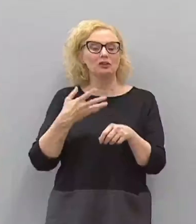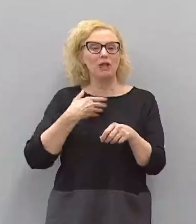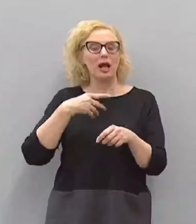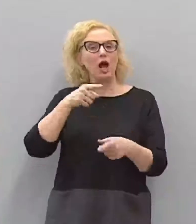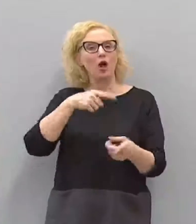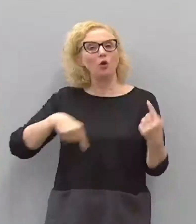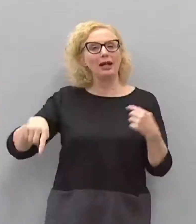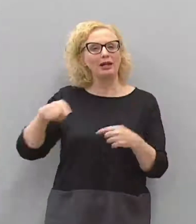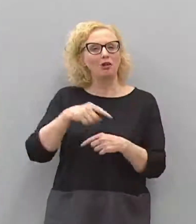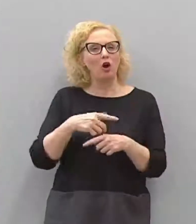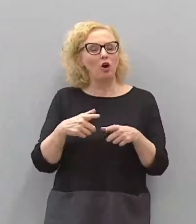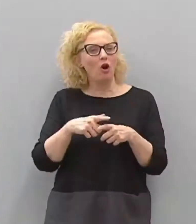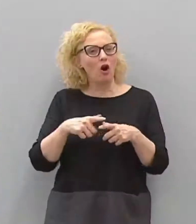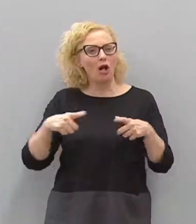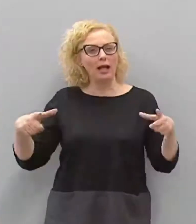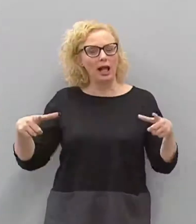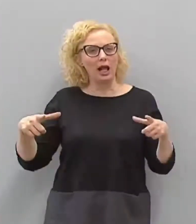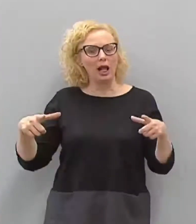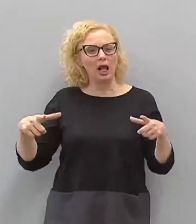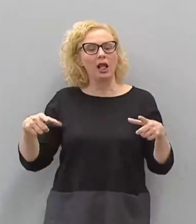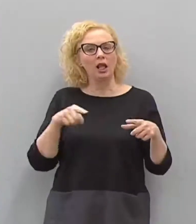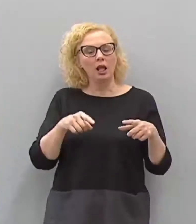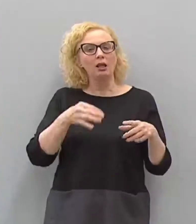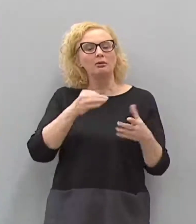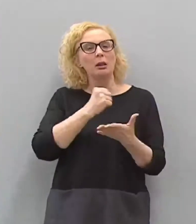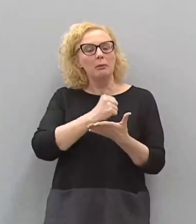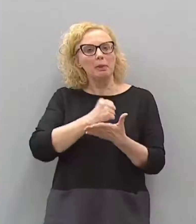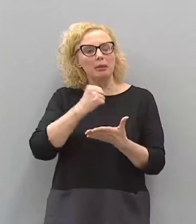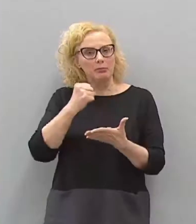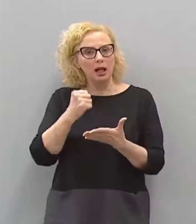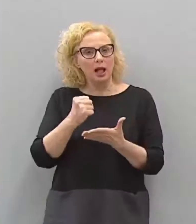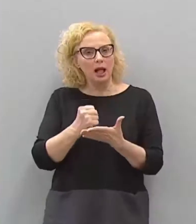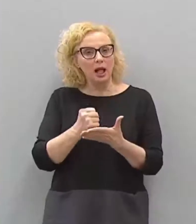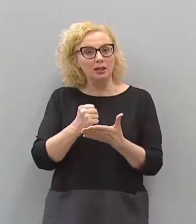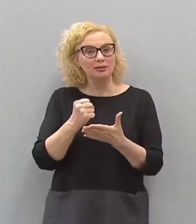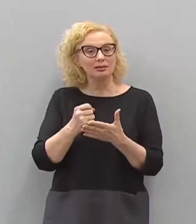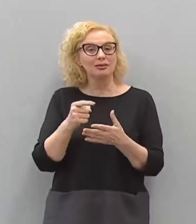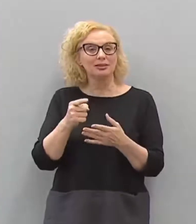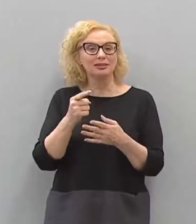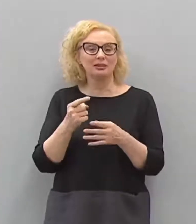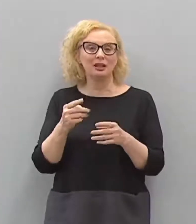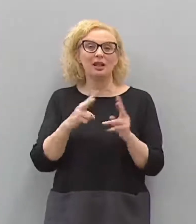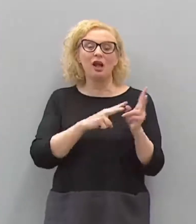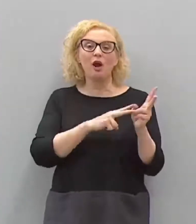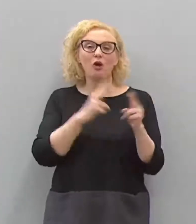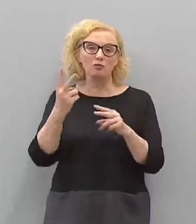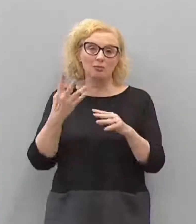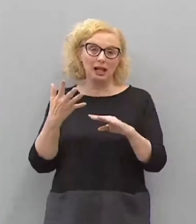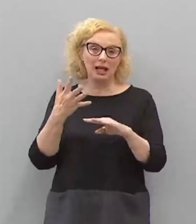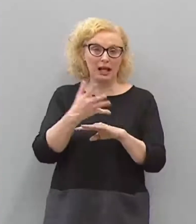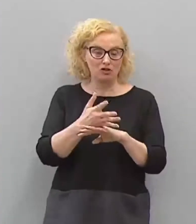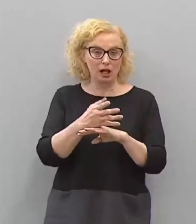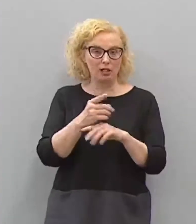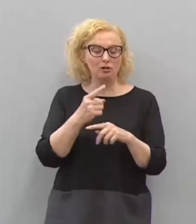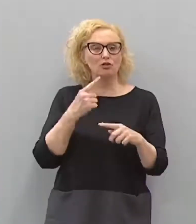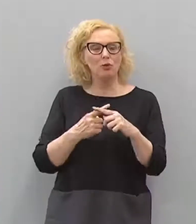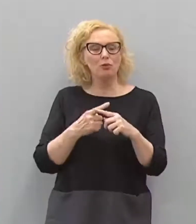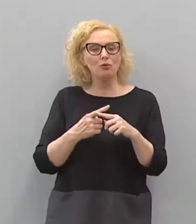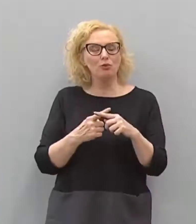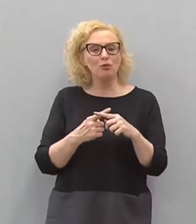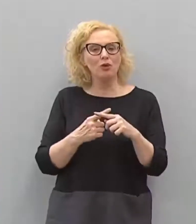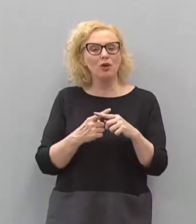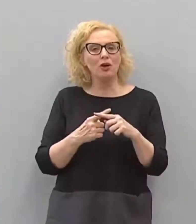grandi diametro che consentiva di accedere al presidio ospedaliero nonché alla viabilità alla